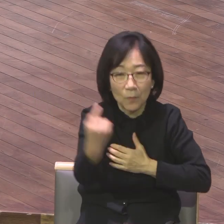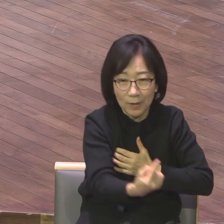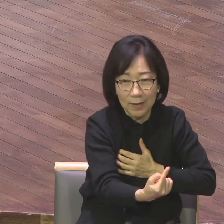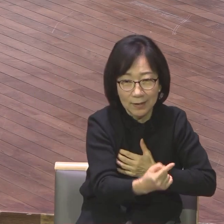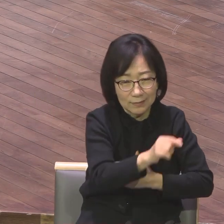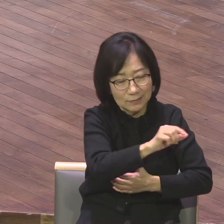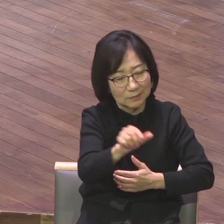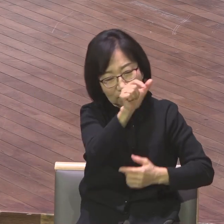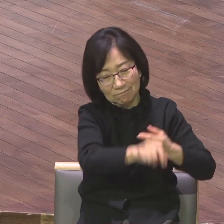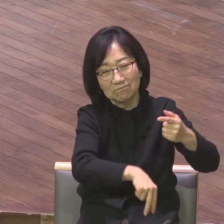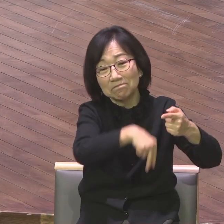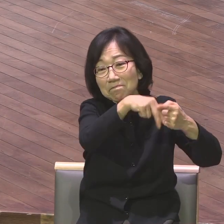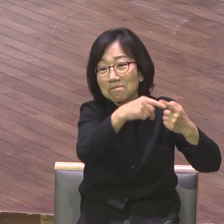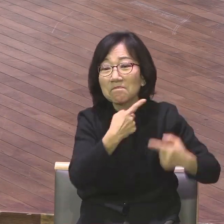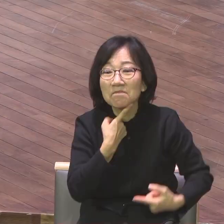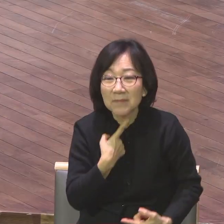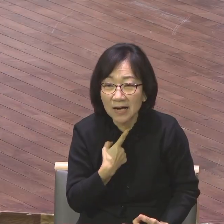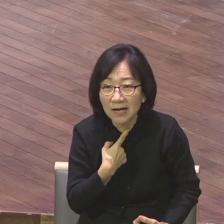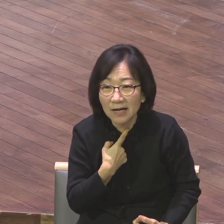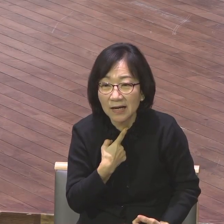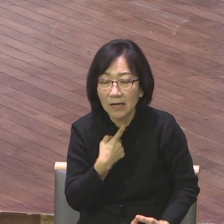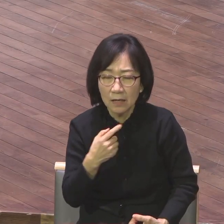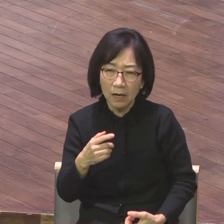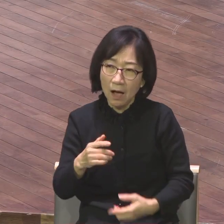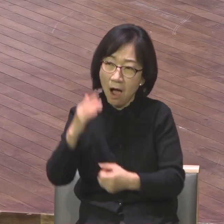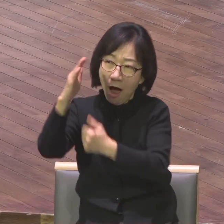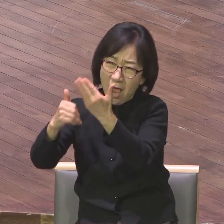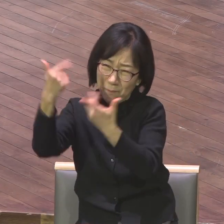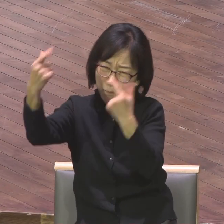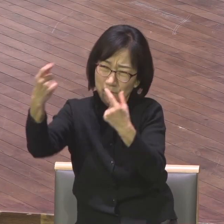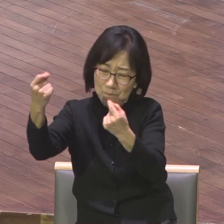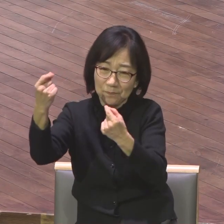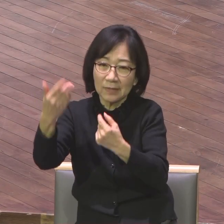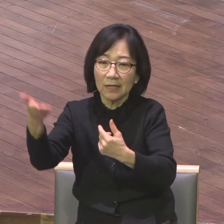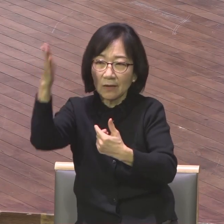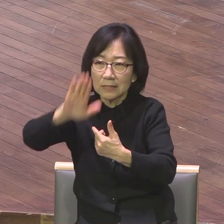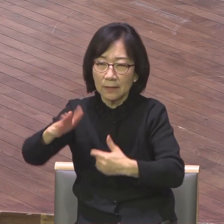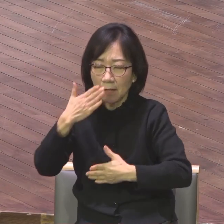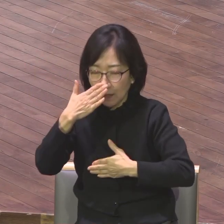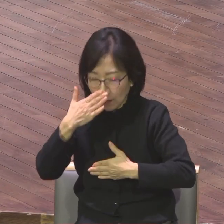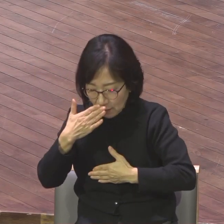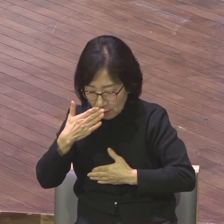높여주셨어요. 종의 형체로 왔어요. 죄인의 형체로,